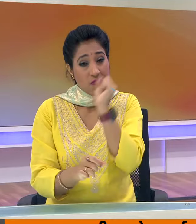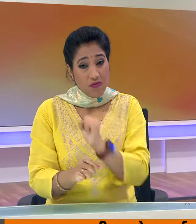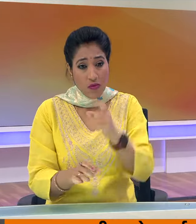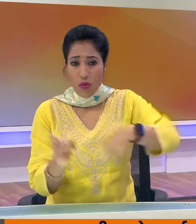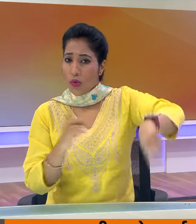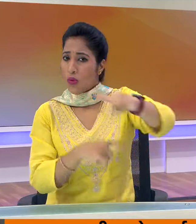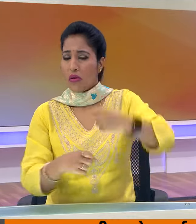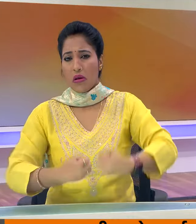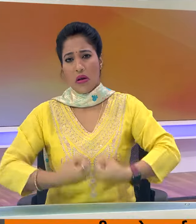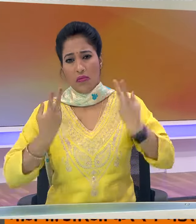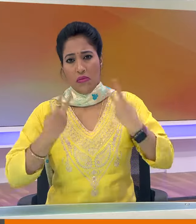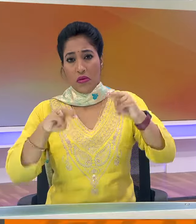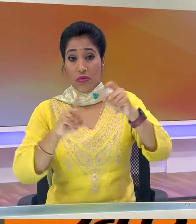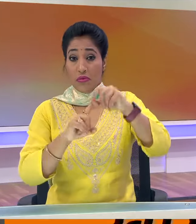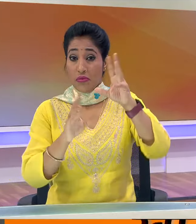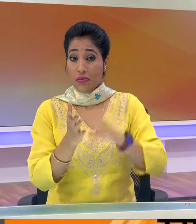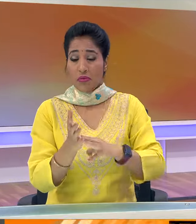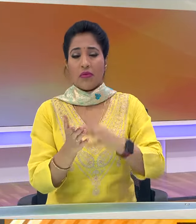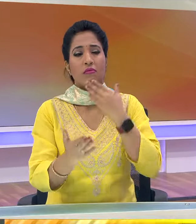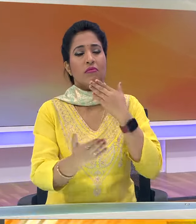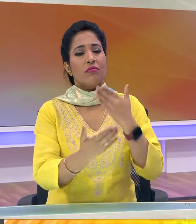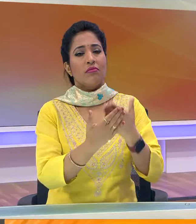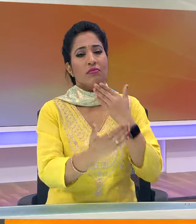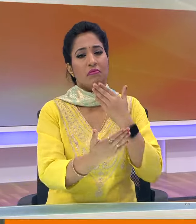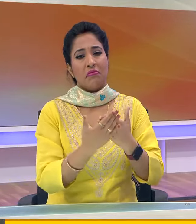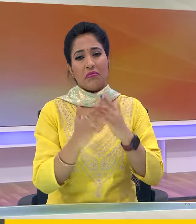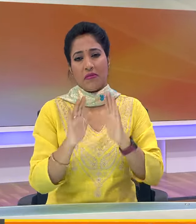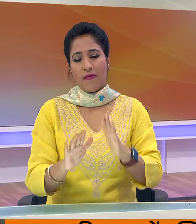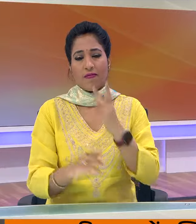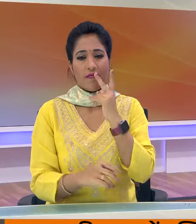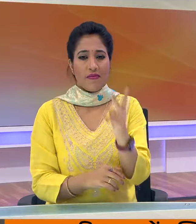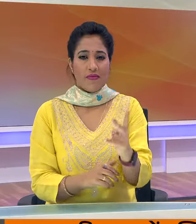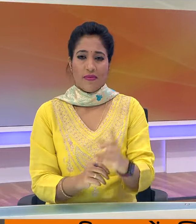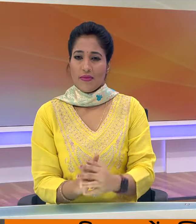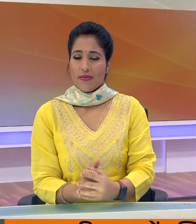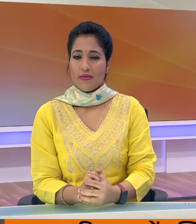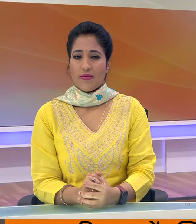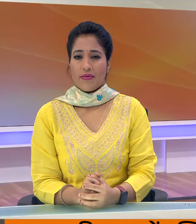के प्रधानमंत्री को धन्यवाद दे रहे हैं।